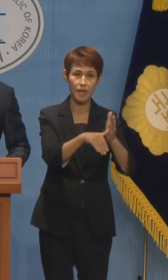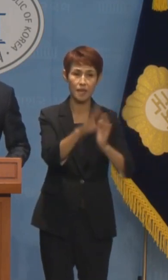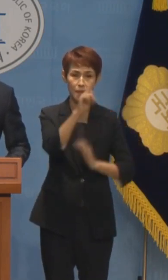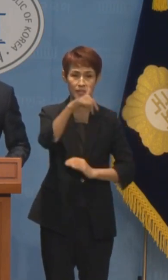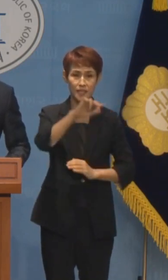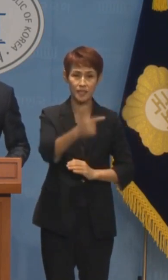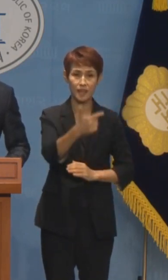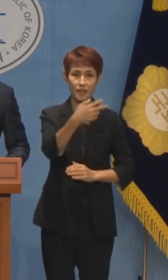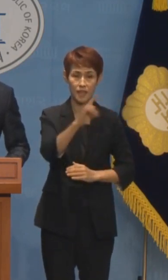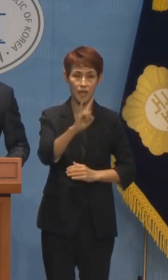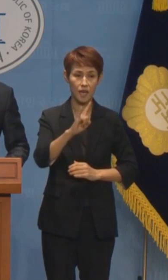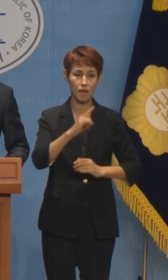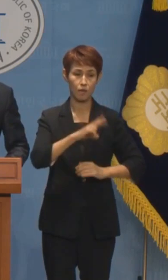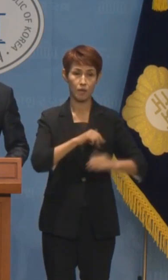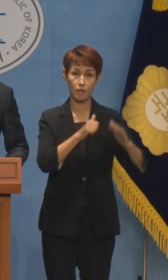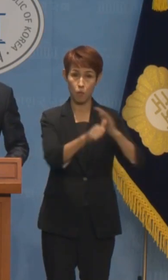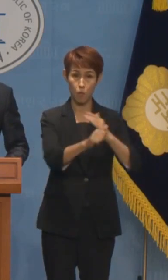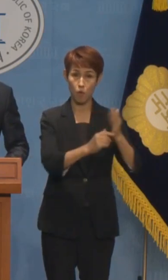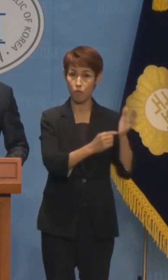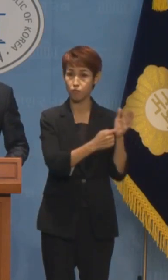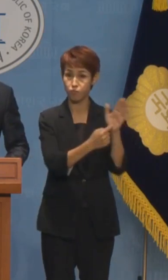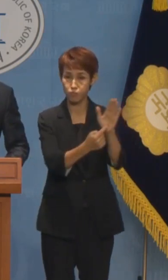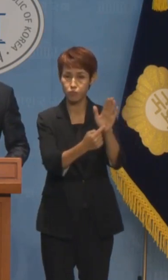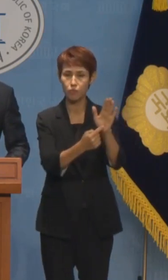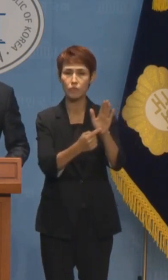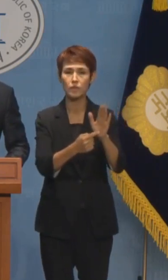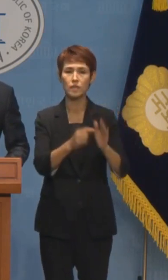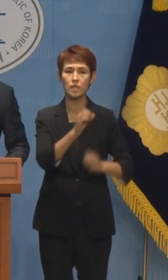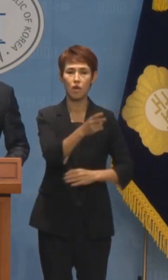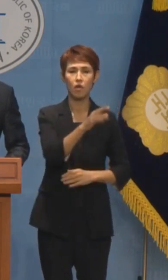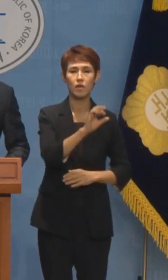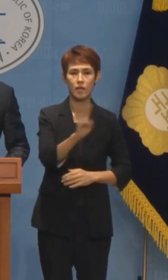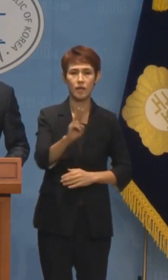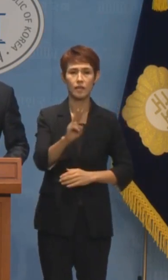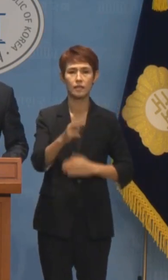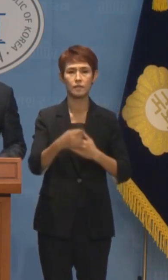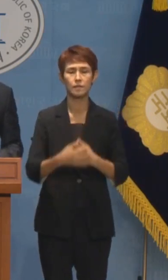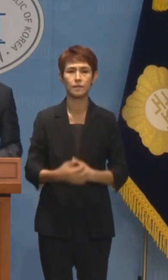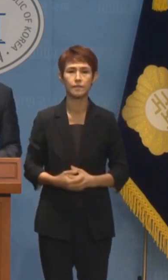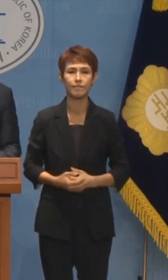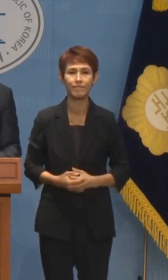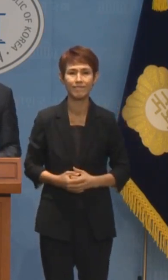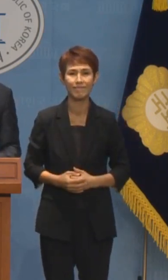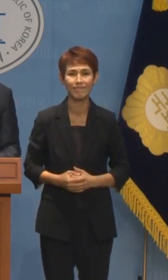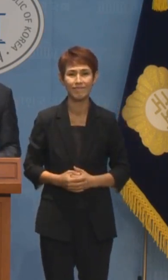제안한 여야 의정 협의체 구성에 대한 아